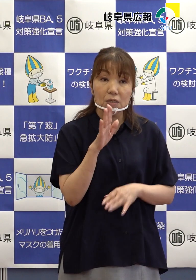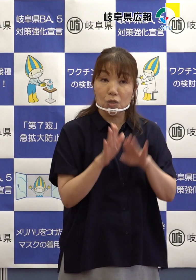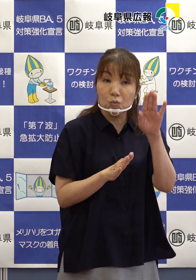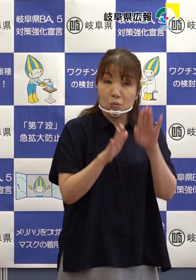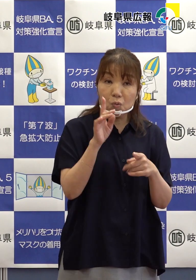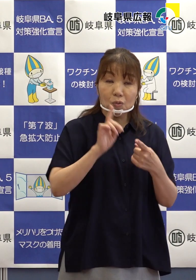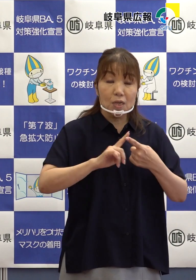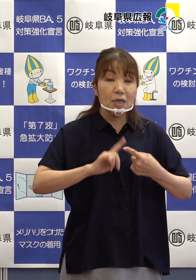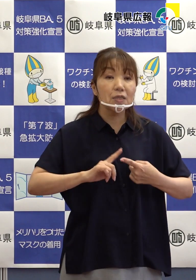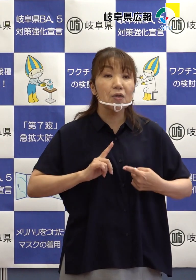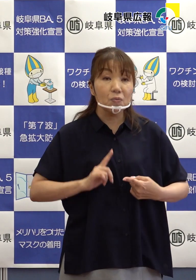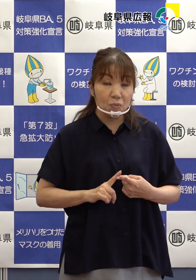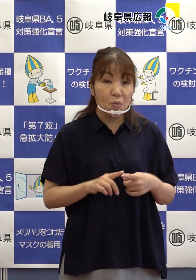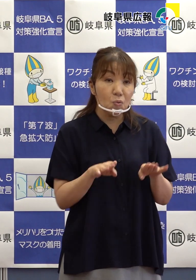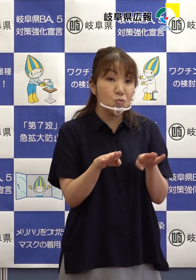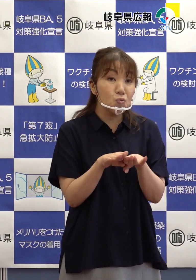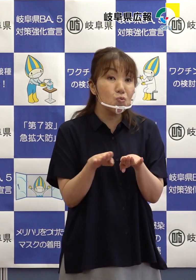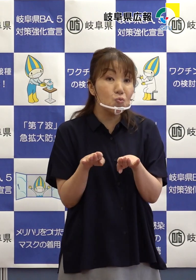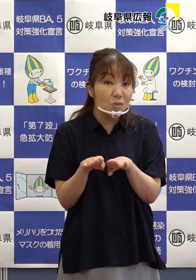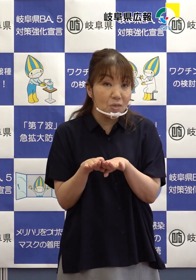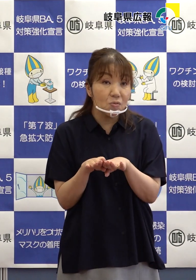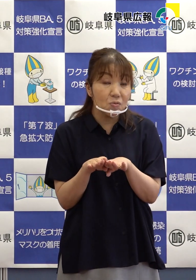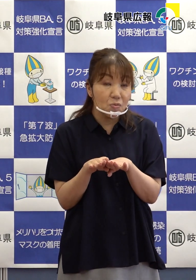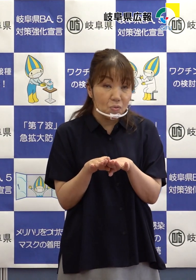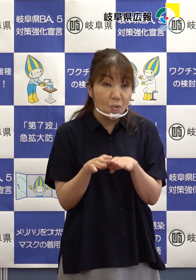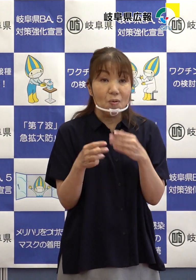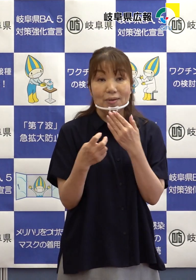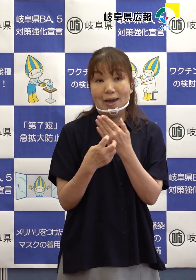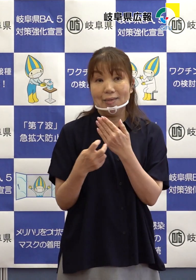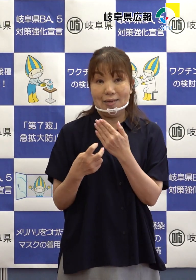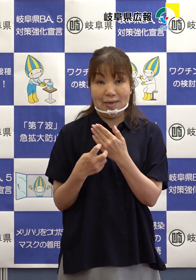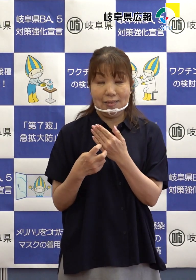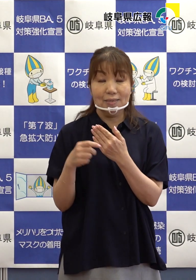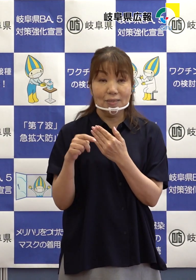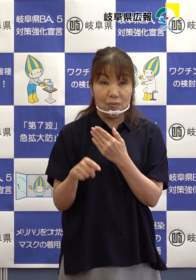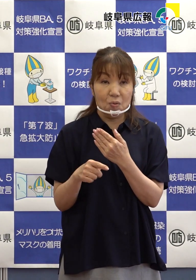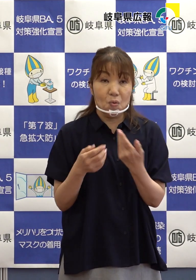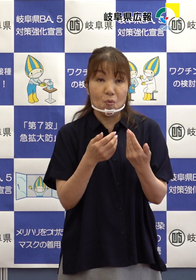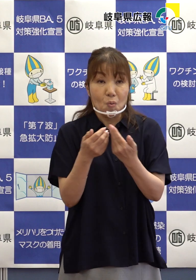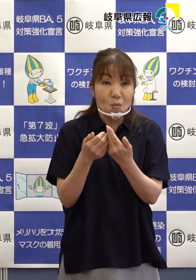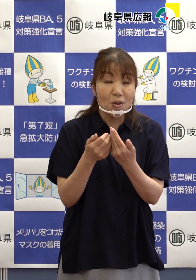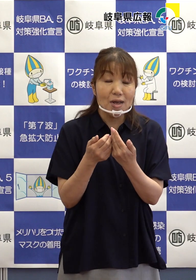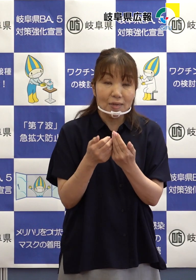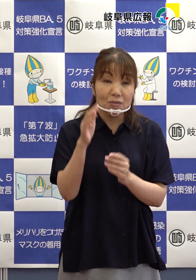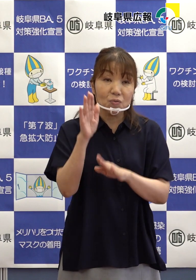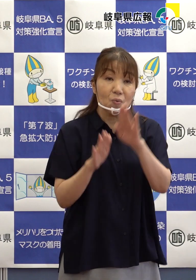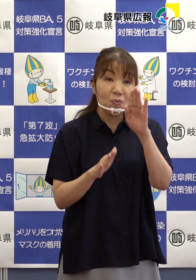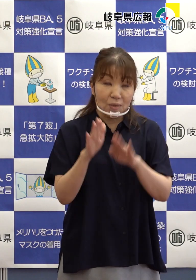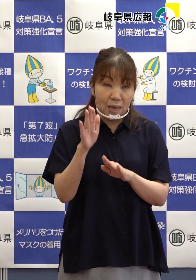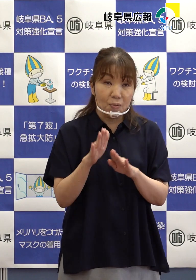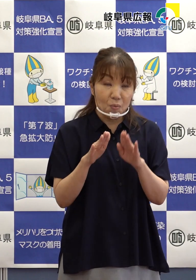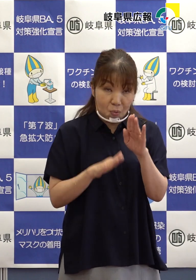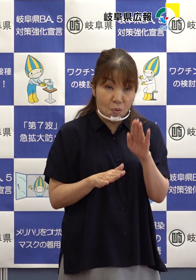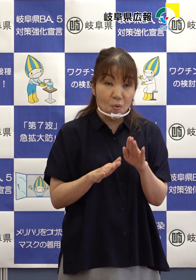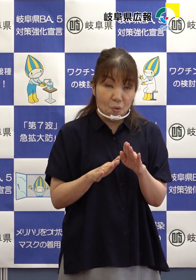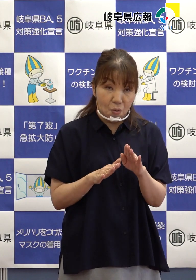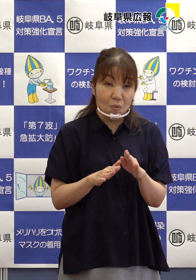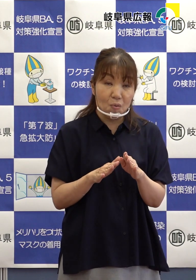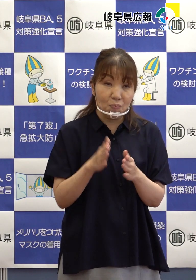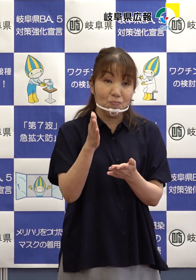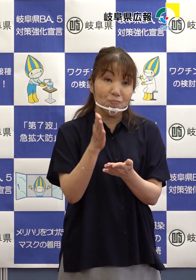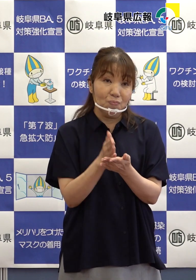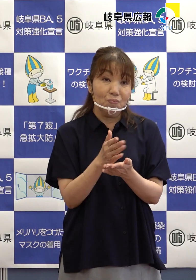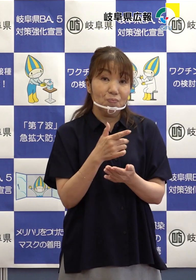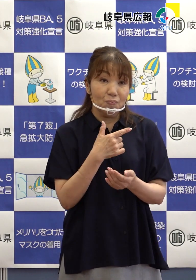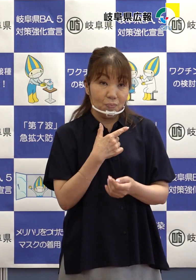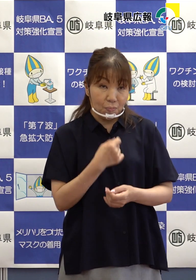照らしていくとやはり休日の外来の混乱状態を何としても避けたいという